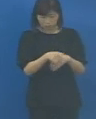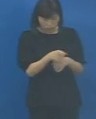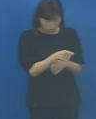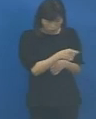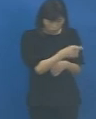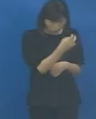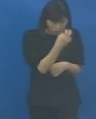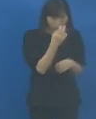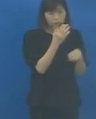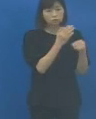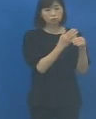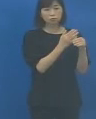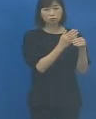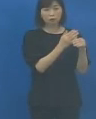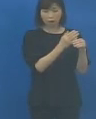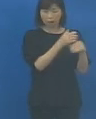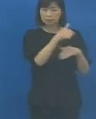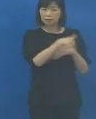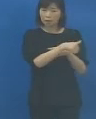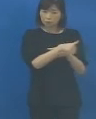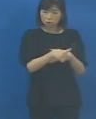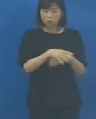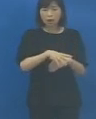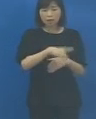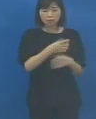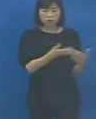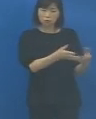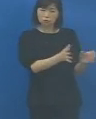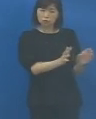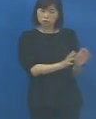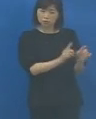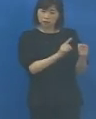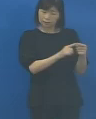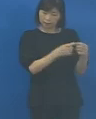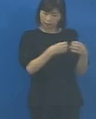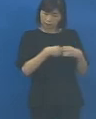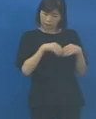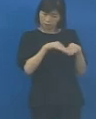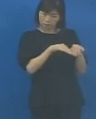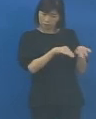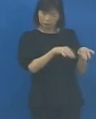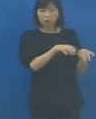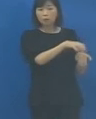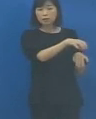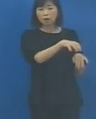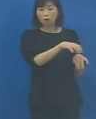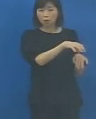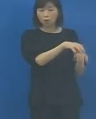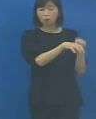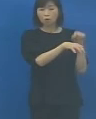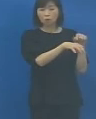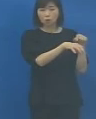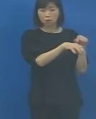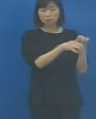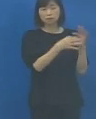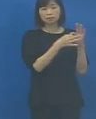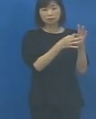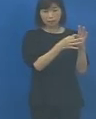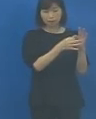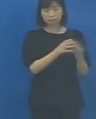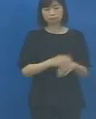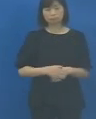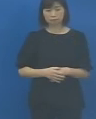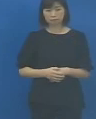最初の、集団的な感染が見られたりしたところ、などについてですね、まあ、実